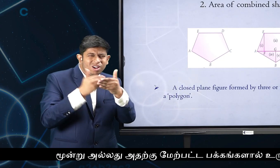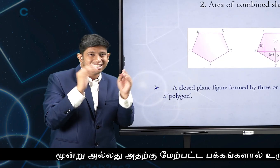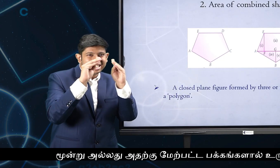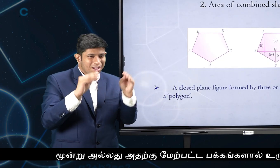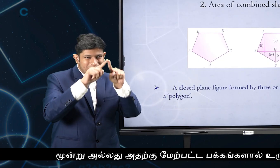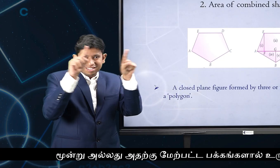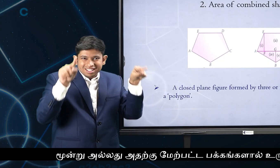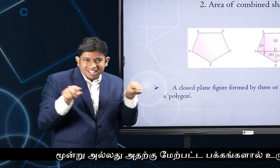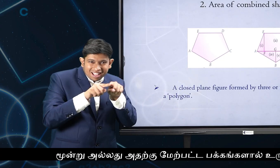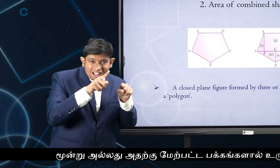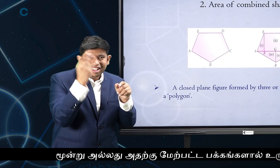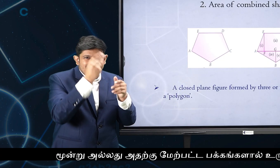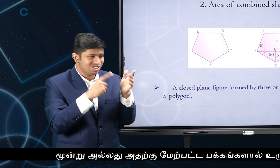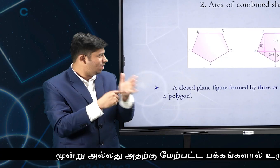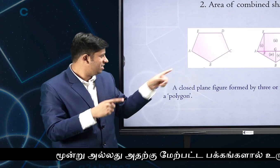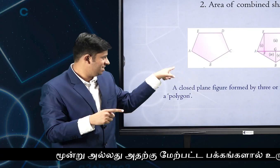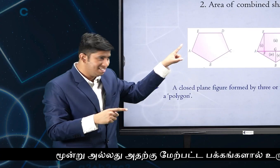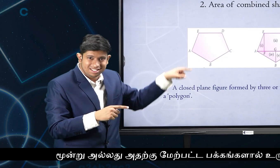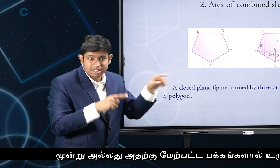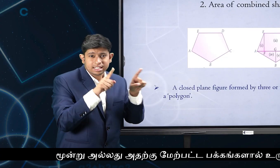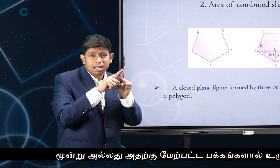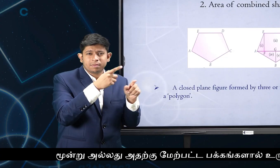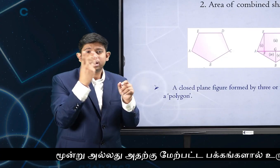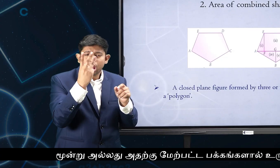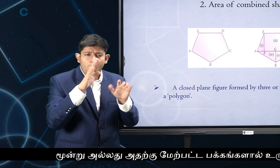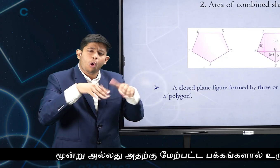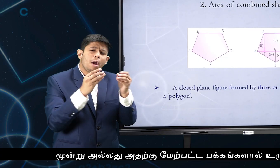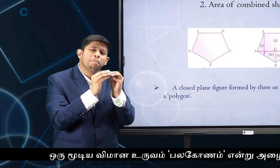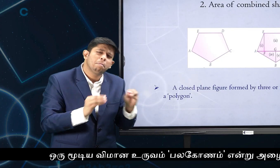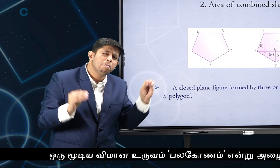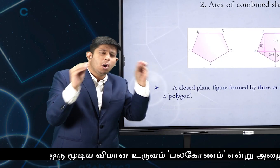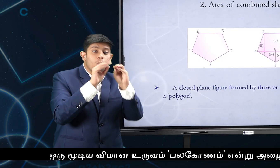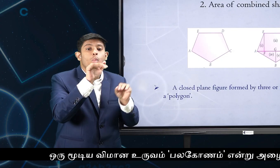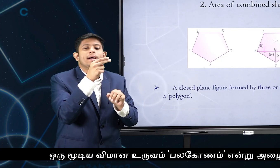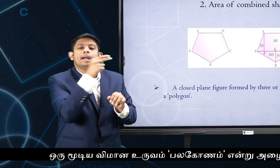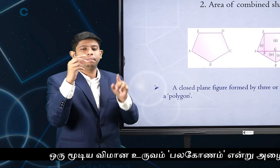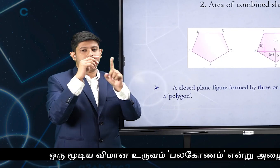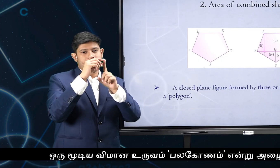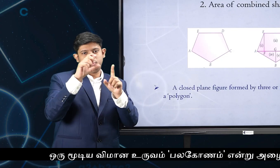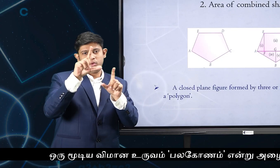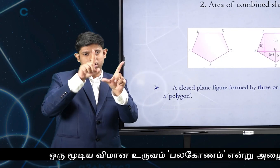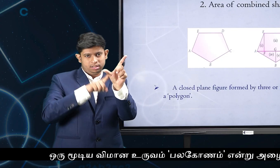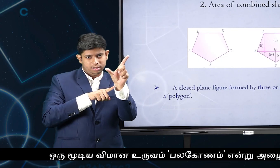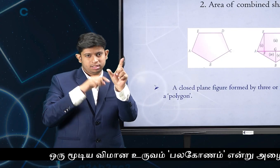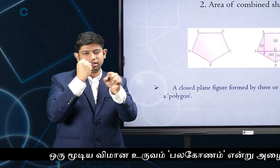3 அல்லது அதற்கு மேற்பட்ட பக்கங்களால் உருவாக்கப்பட்ட ஒரு மூடிய சமதளத்தை